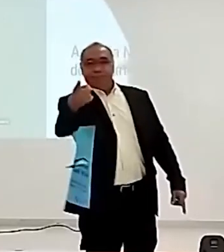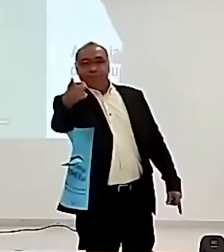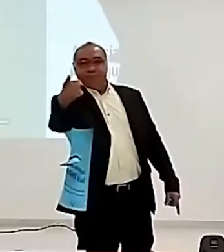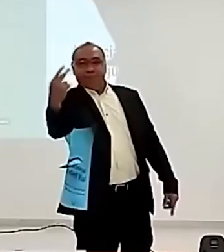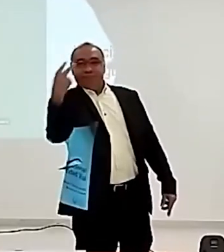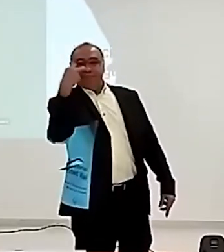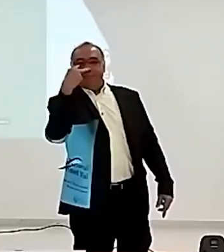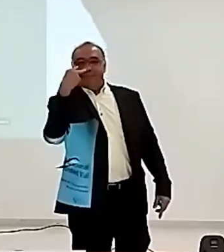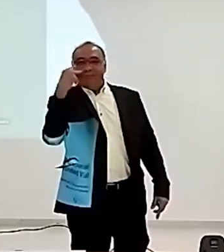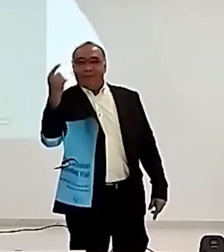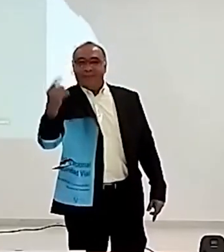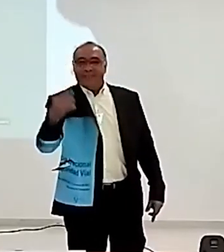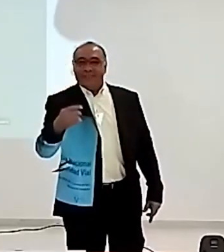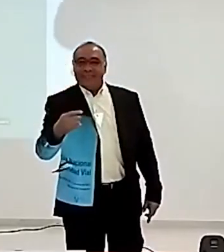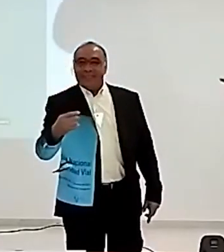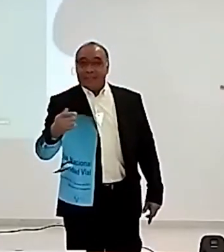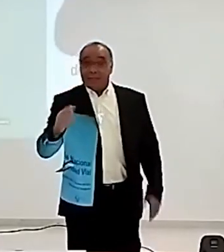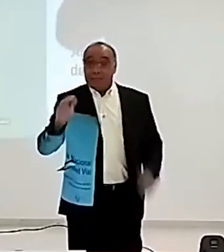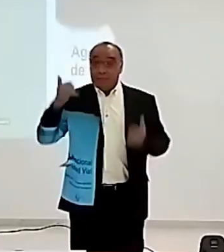pero debe